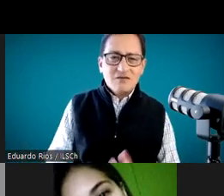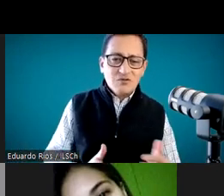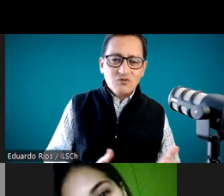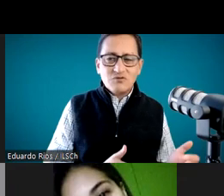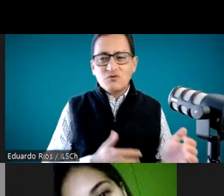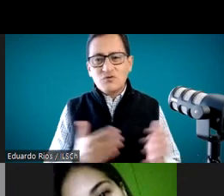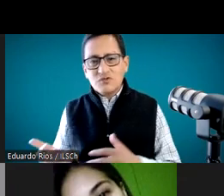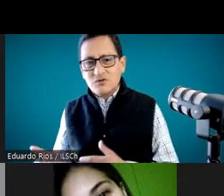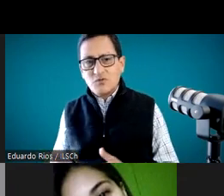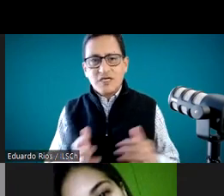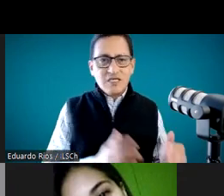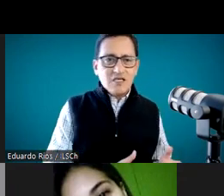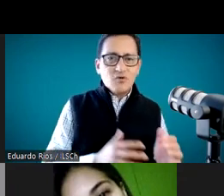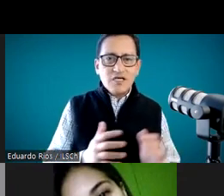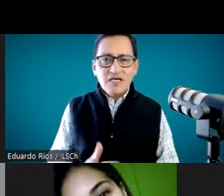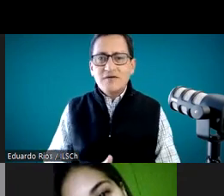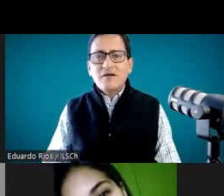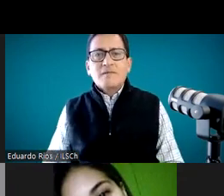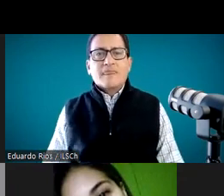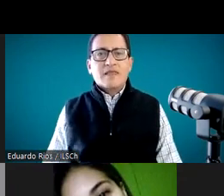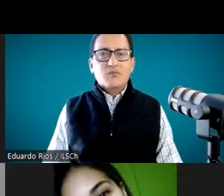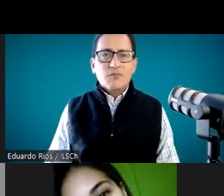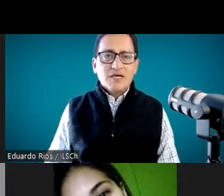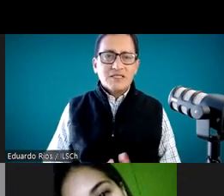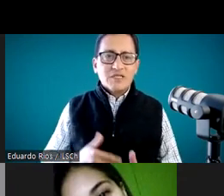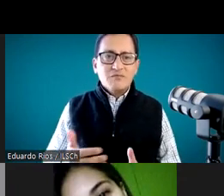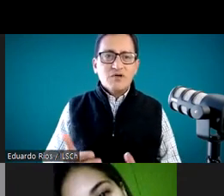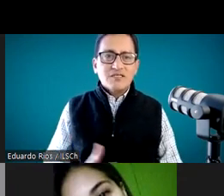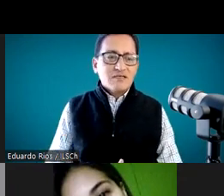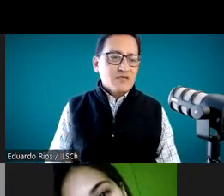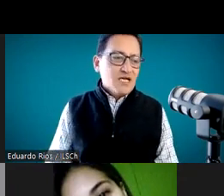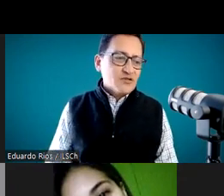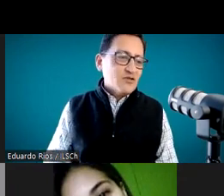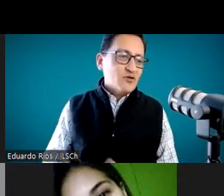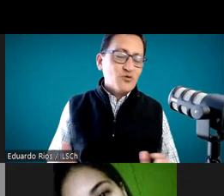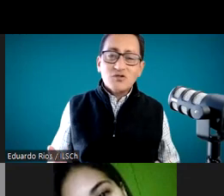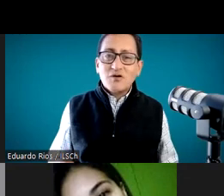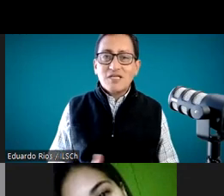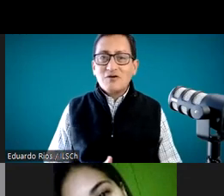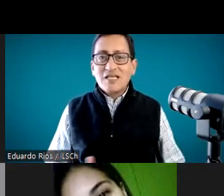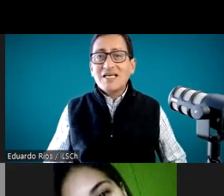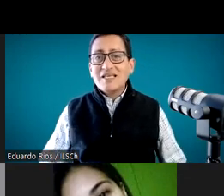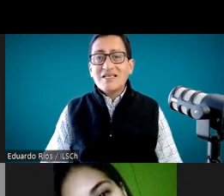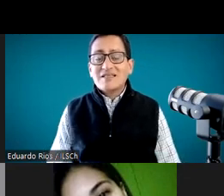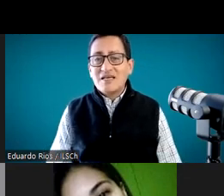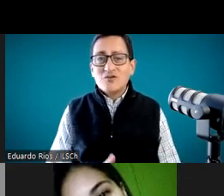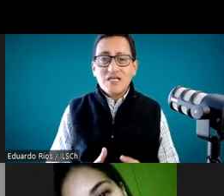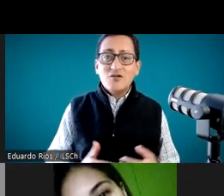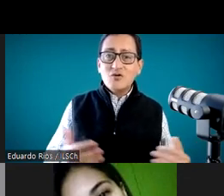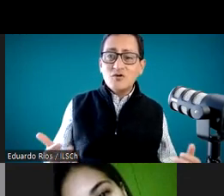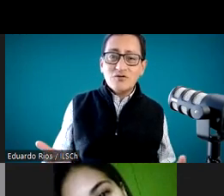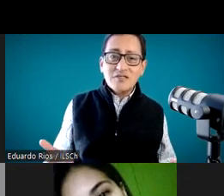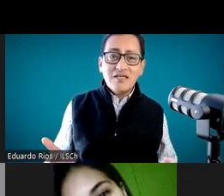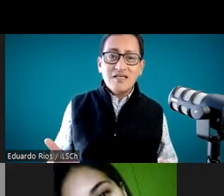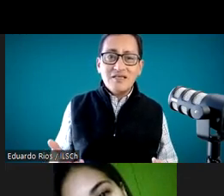que a veces cuando uno hace un curso por aquí y por allá, después pasa un tiempo y dice, mira, he hecho tantos cursos, me encontraba con tanta gente que dice, he hecho